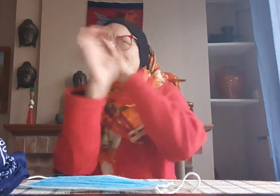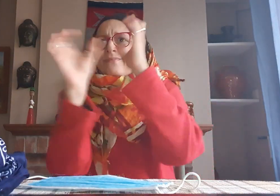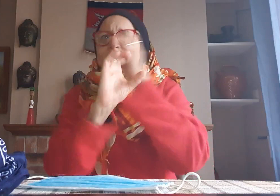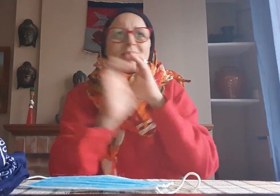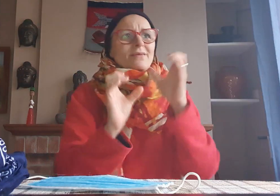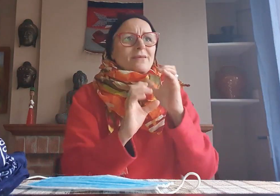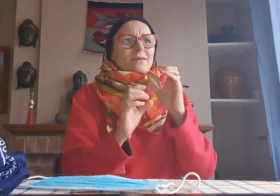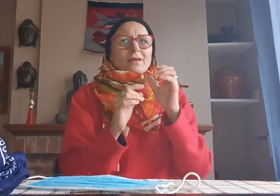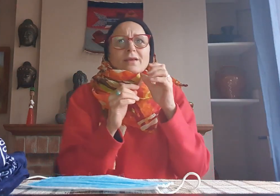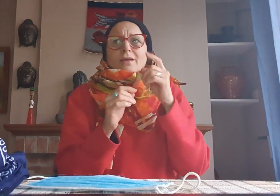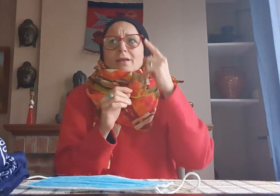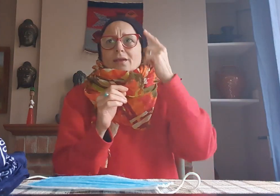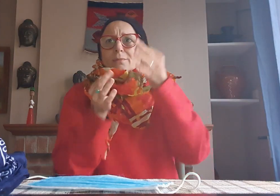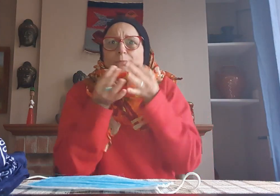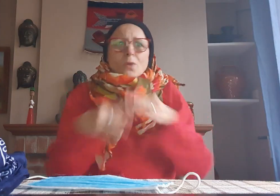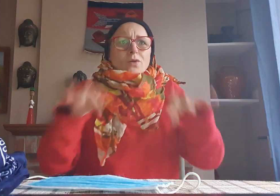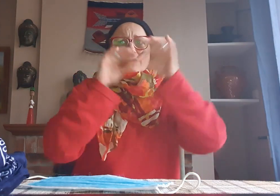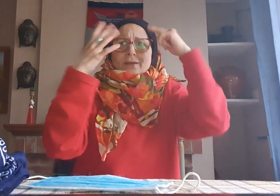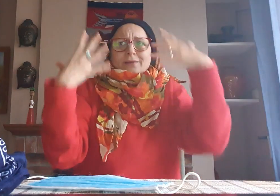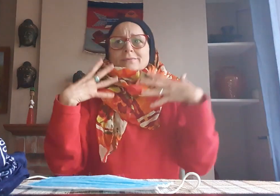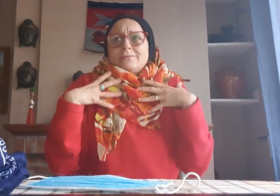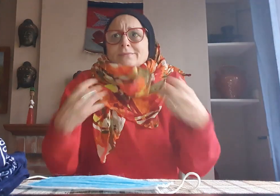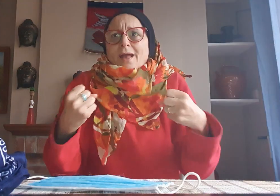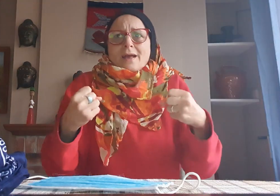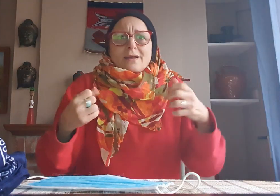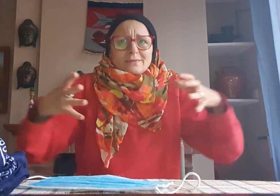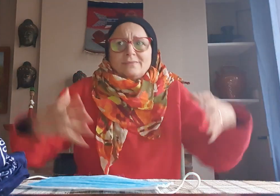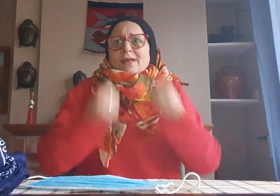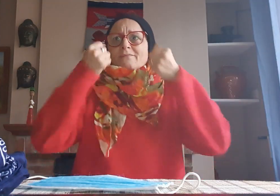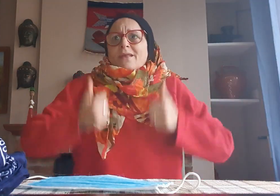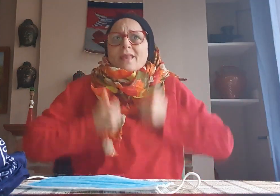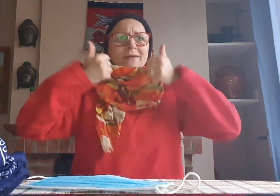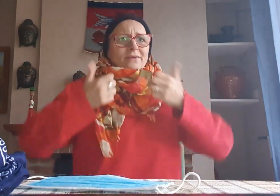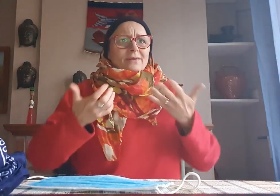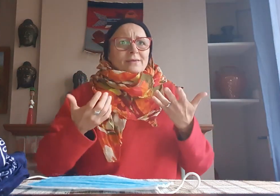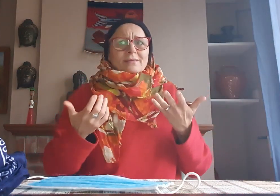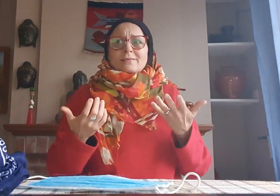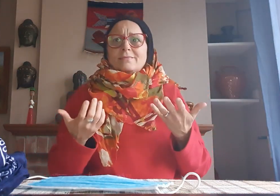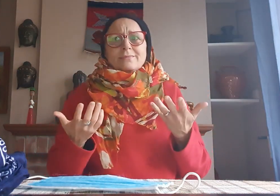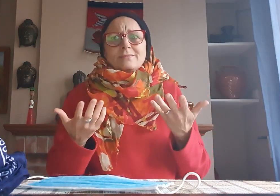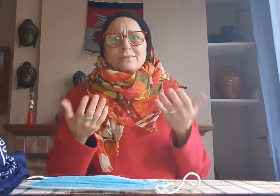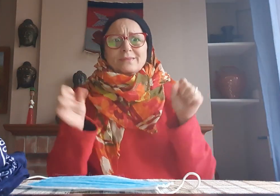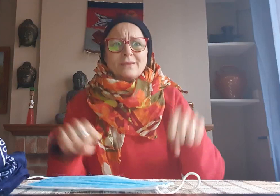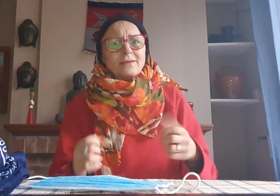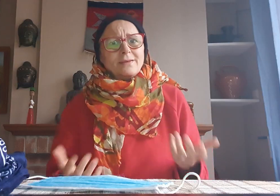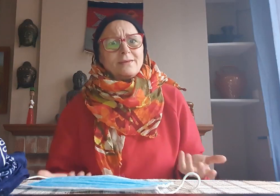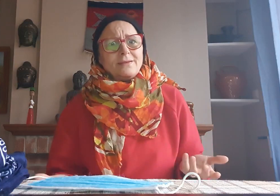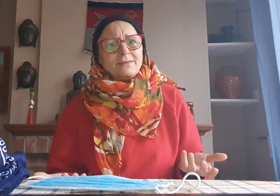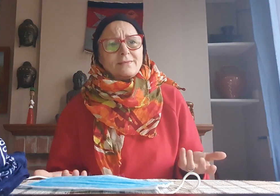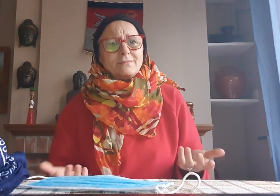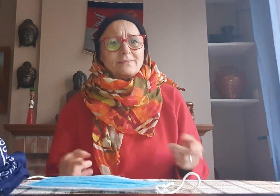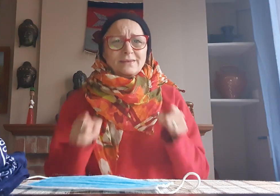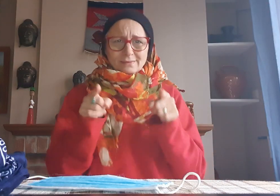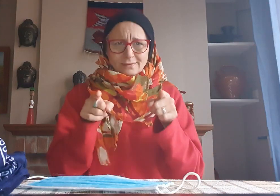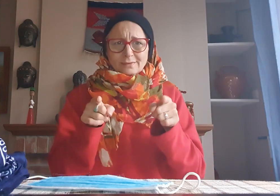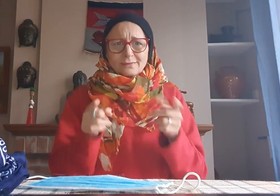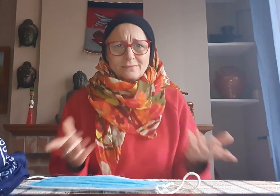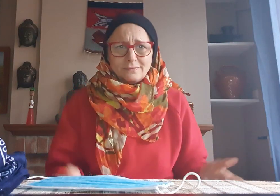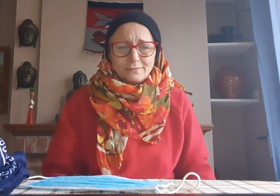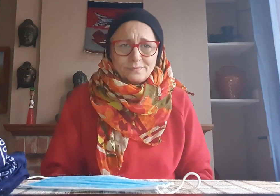ganar mucho margen de beneficios, así que es algo que tenemos que valorar. Te lo aseguro, no voy a pagar más de 11 millones. Madre mía, los constructores están viendo